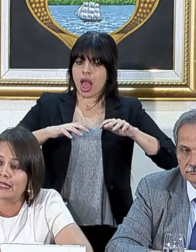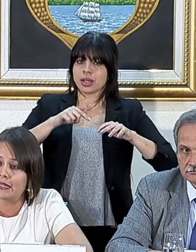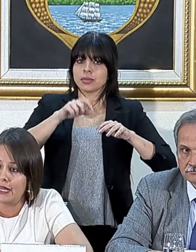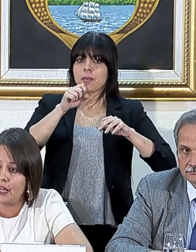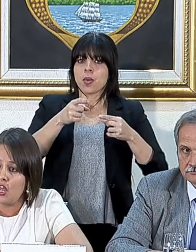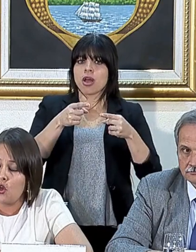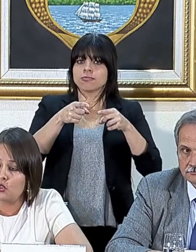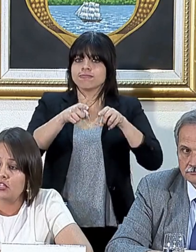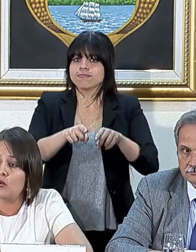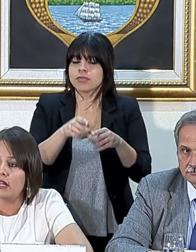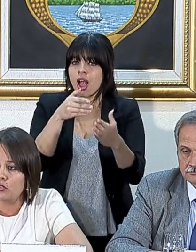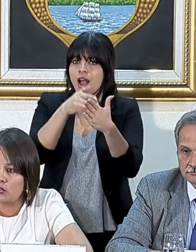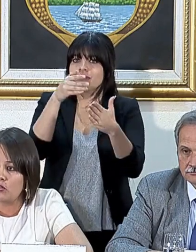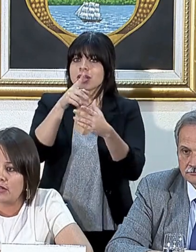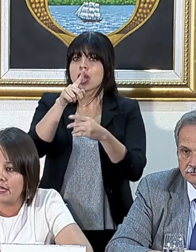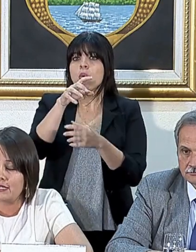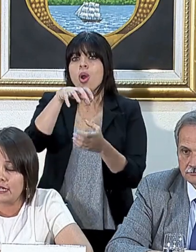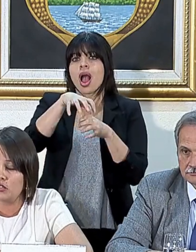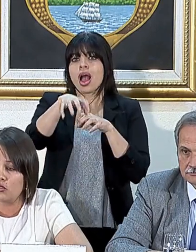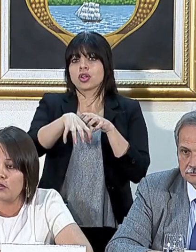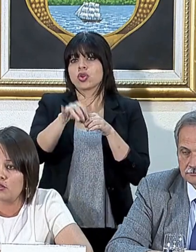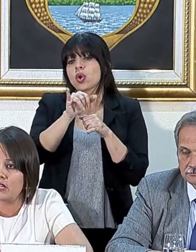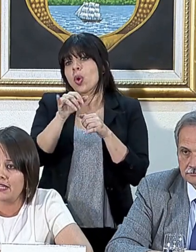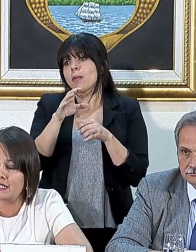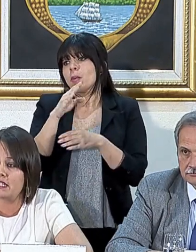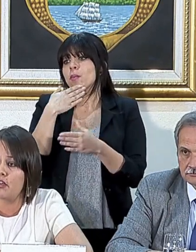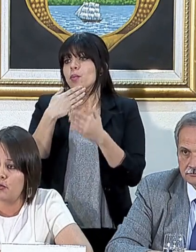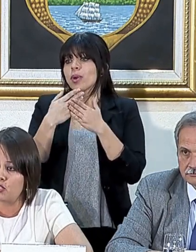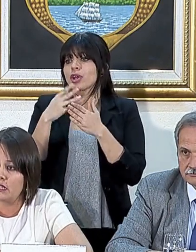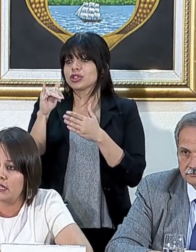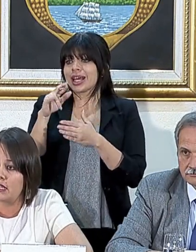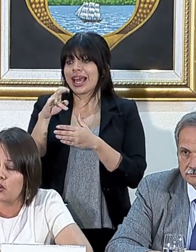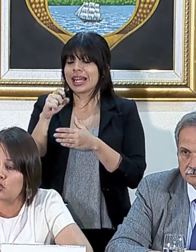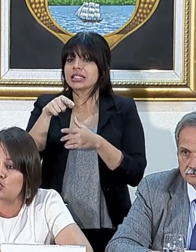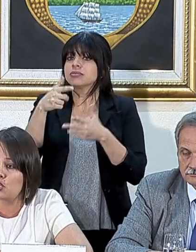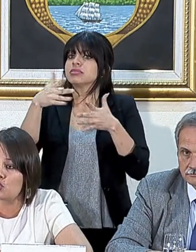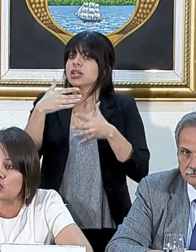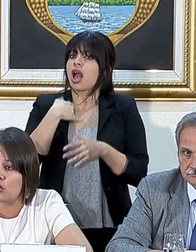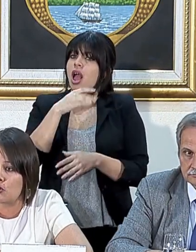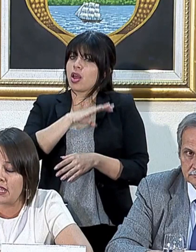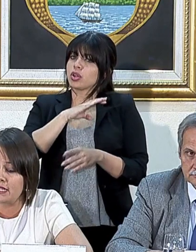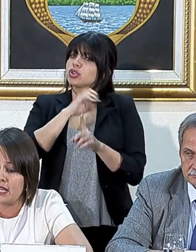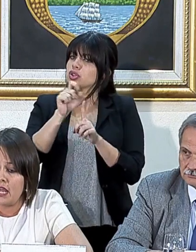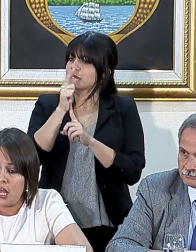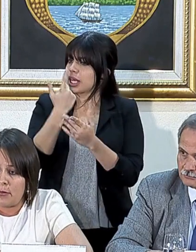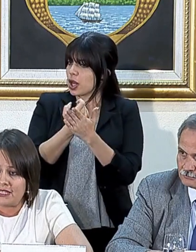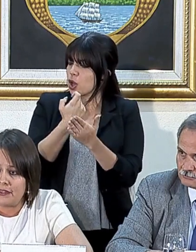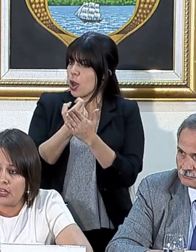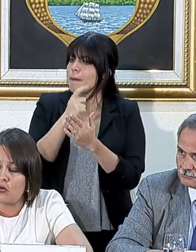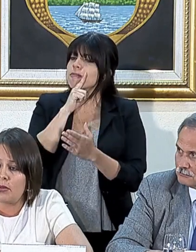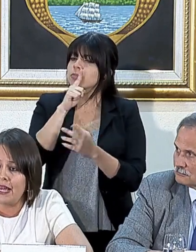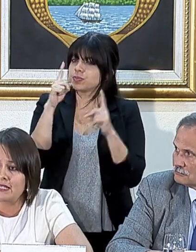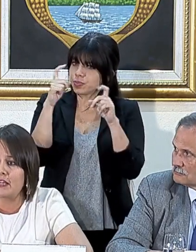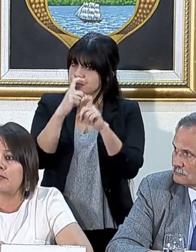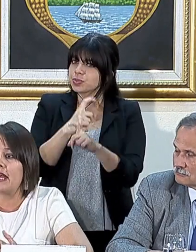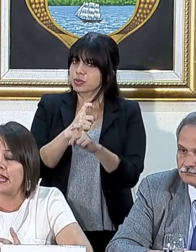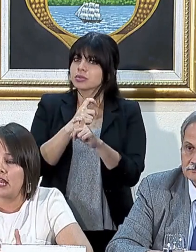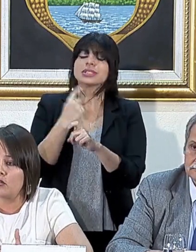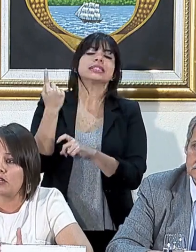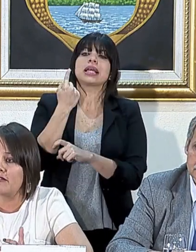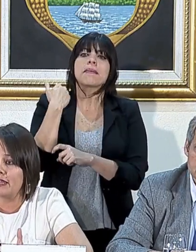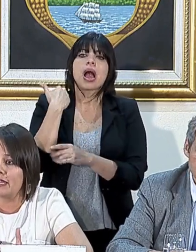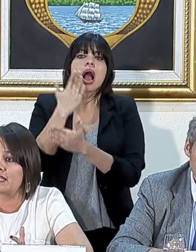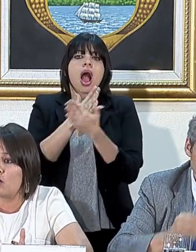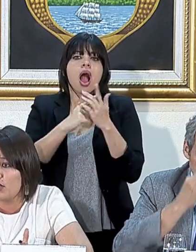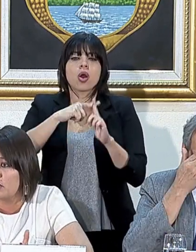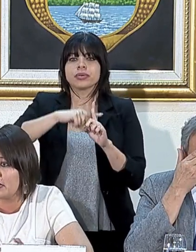pueda atentar contra un cantón como es el Cantón de Buenos Aires, que ya de por sí tiene condiciones socioeconómicas bastante complejas. Siempre hay